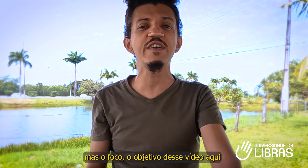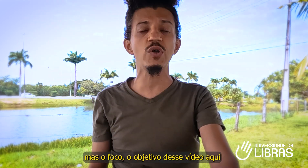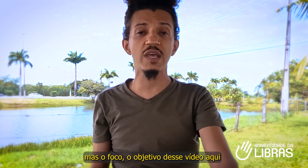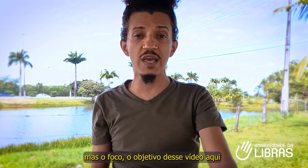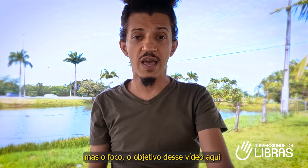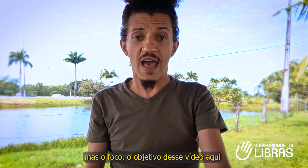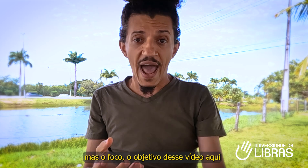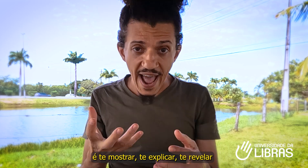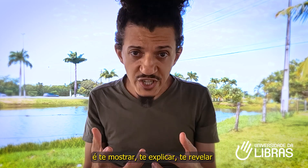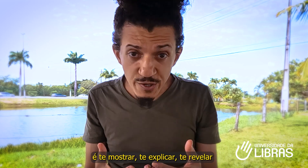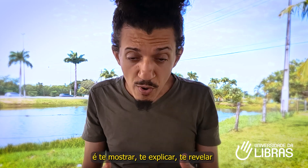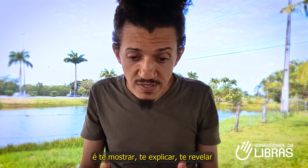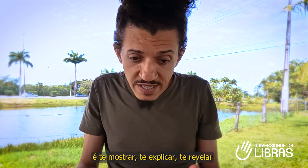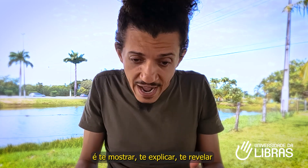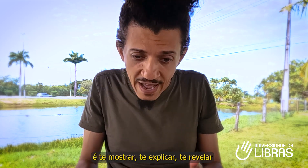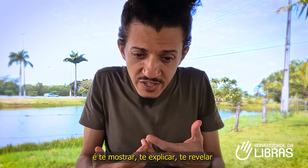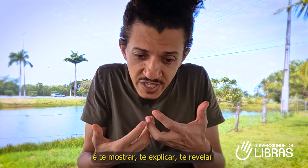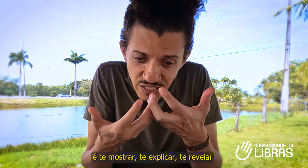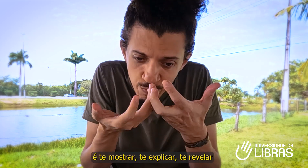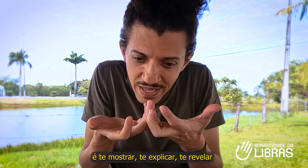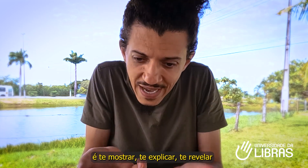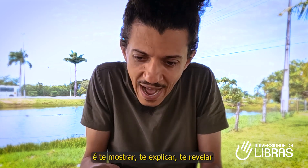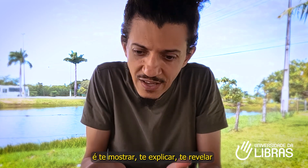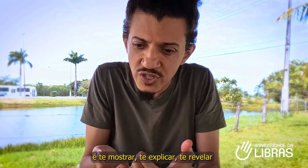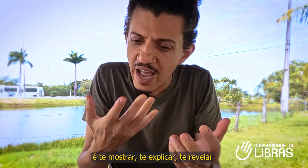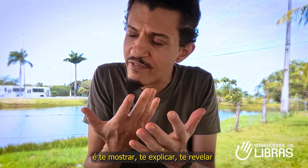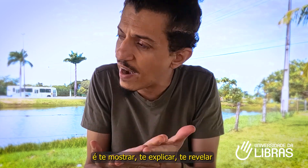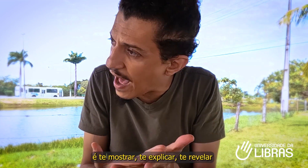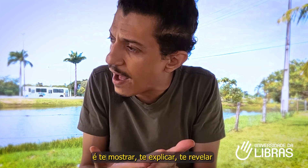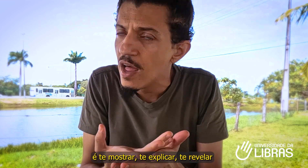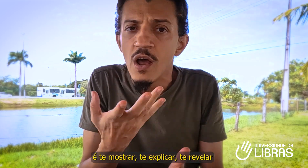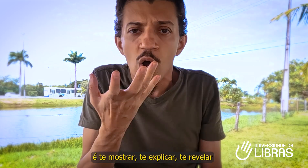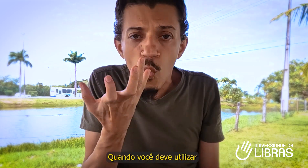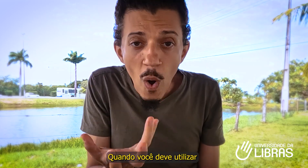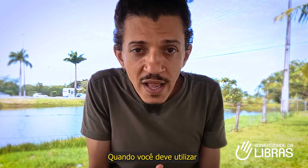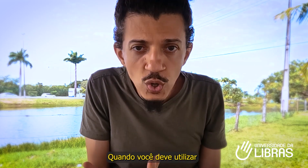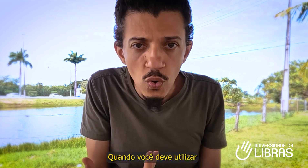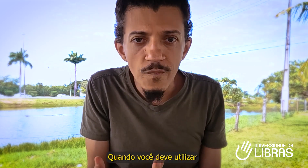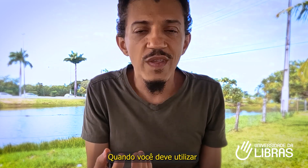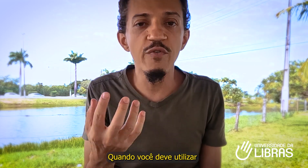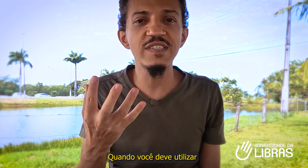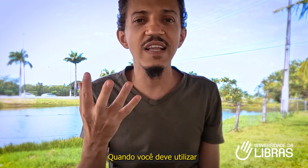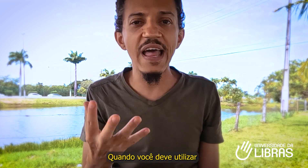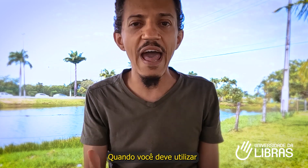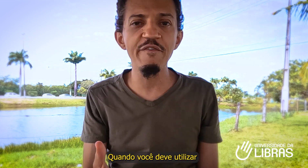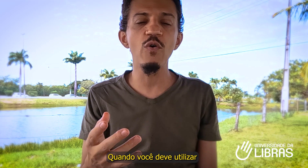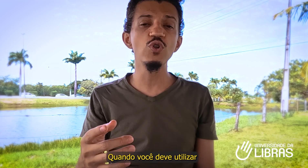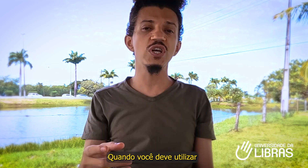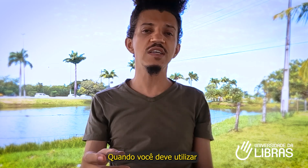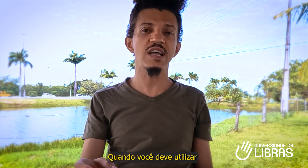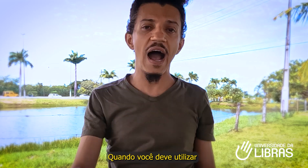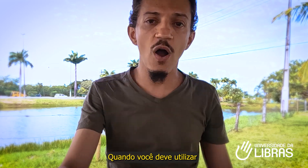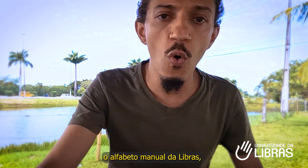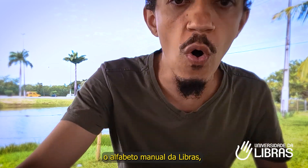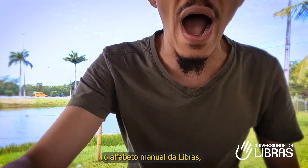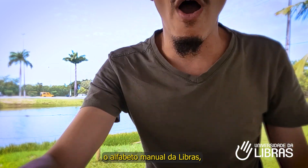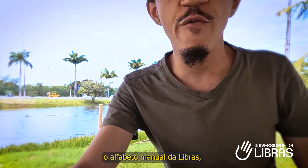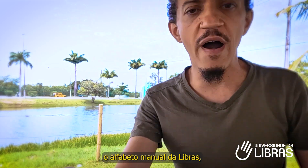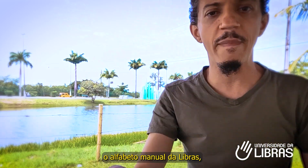vídeo aqui é te mostrar, te explicar, te revelar quando você deve utilizar o